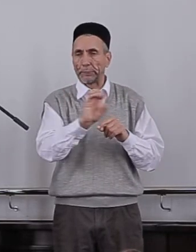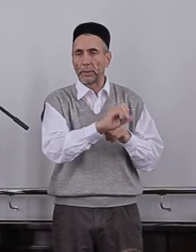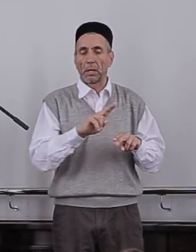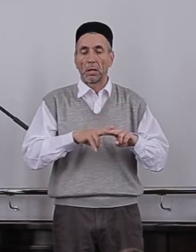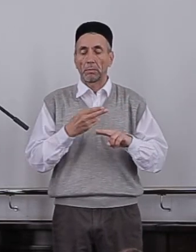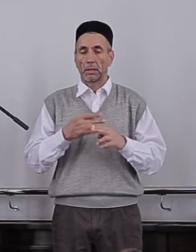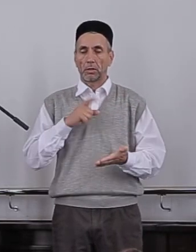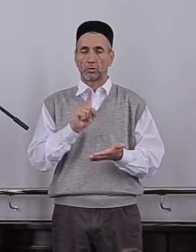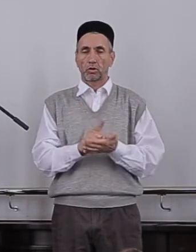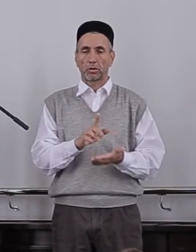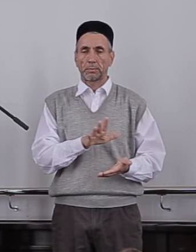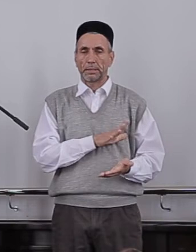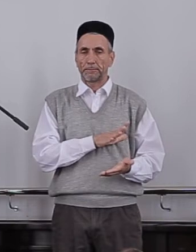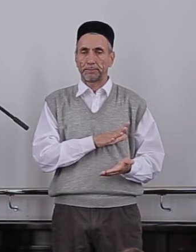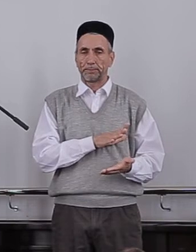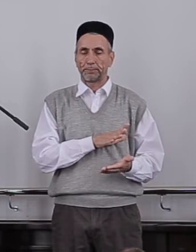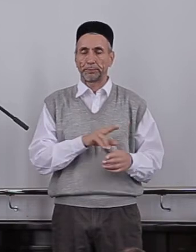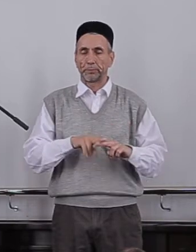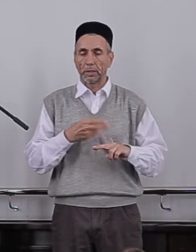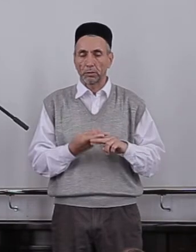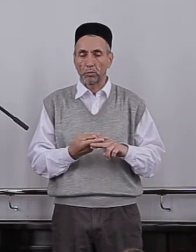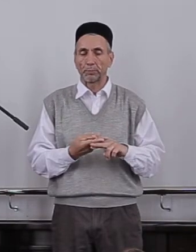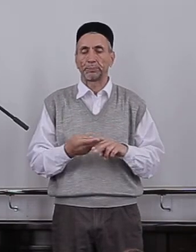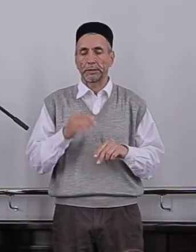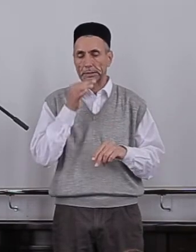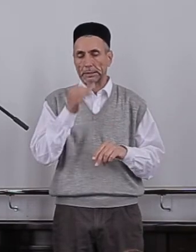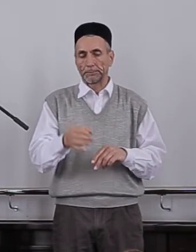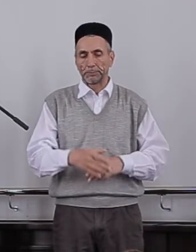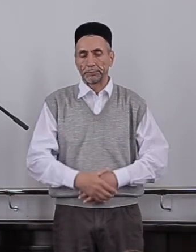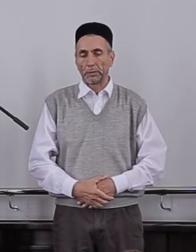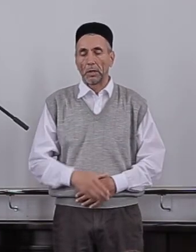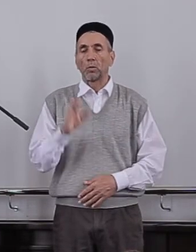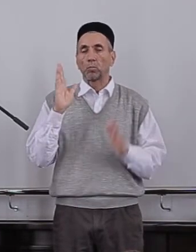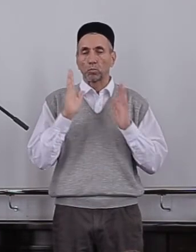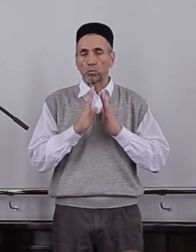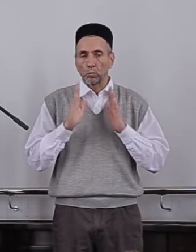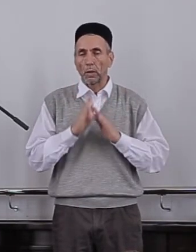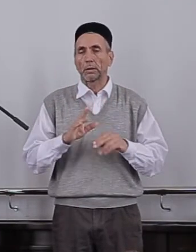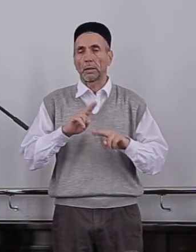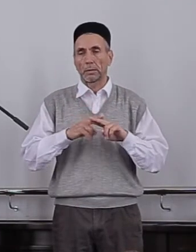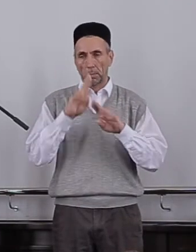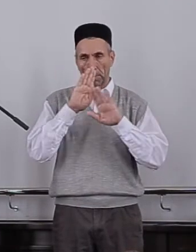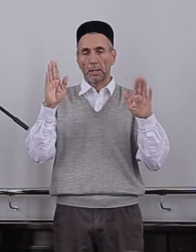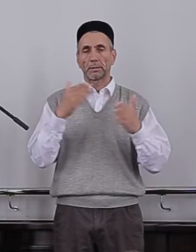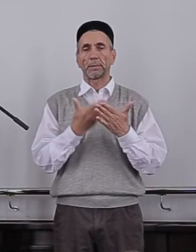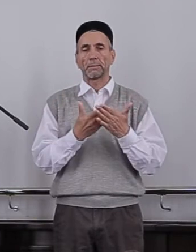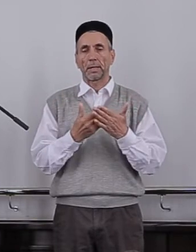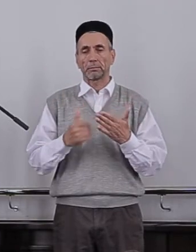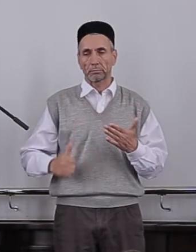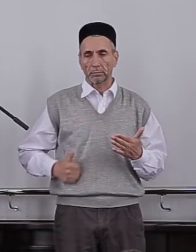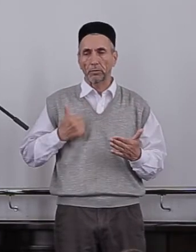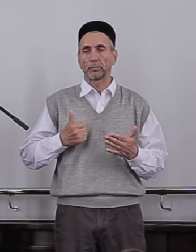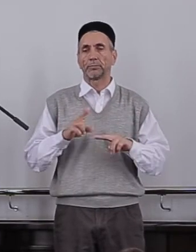шундый булырга тиеш. Авторитет дигән дигәндәй ки, ягъни мусульманнарга гыйбәт урында күрсәтергә тиешләр. Гыйбәт